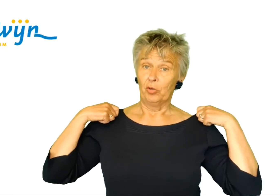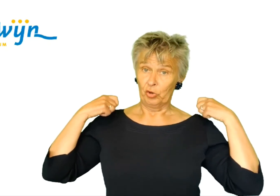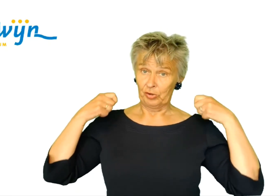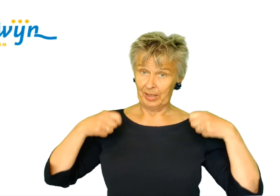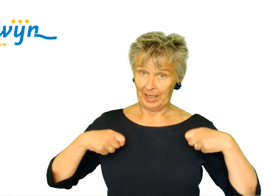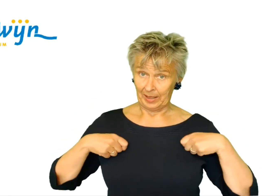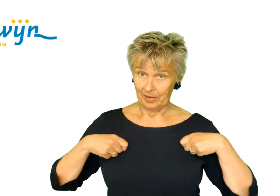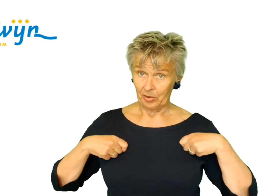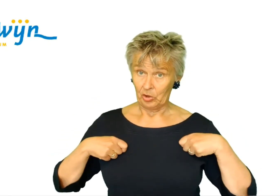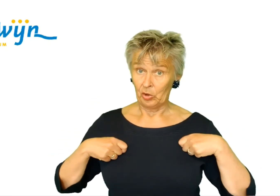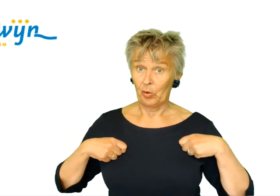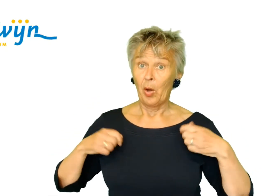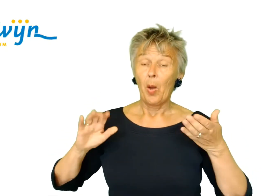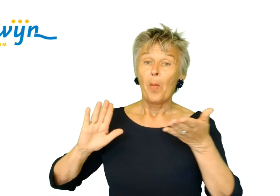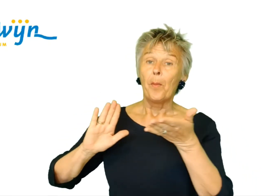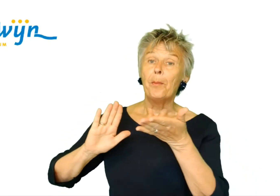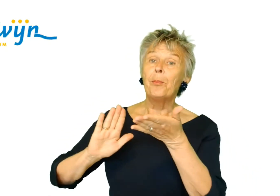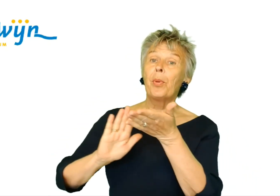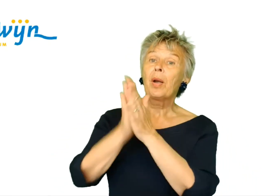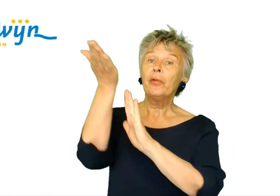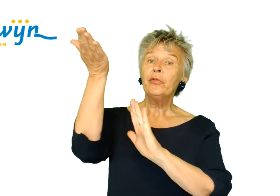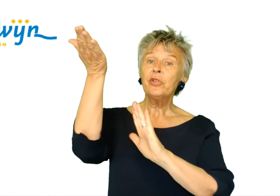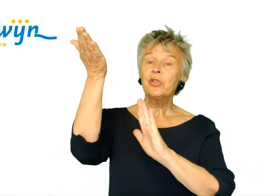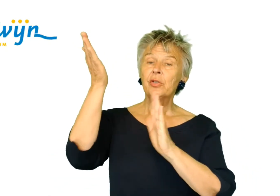Dus trek je brand.